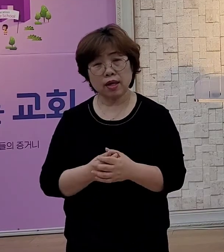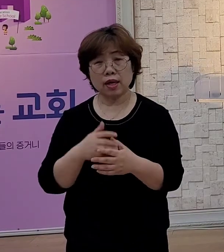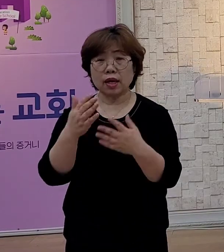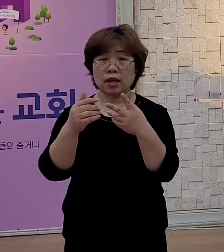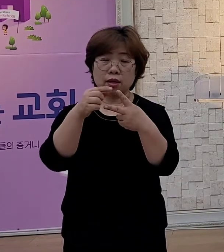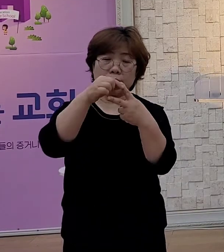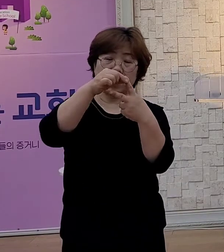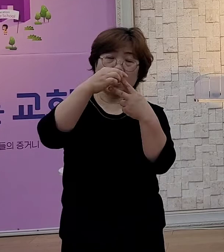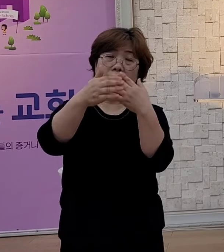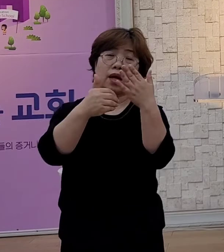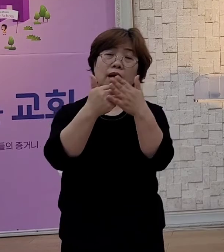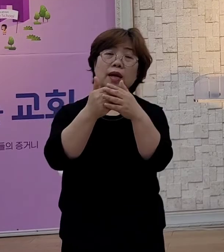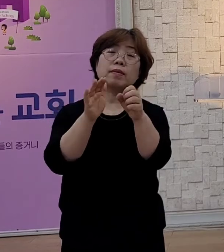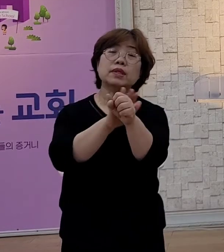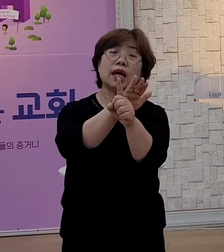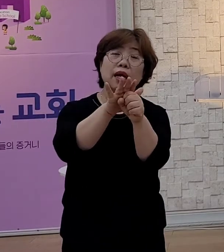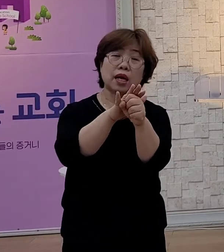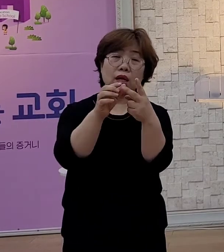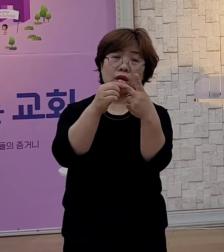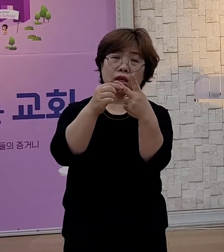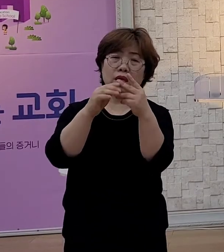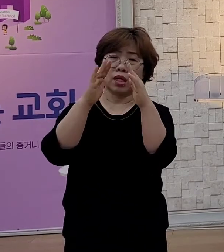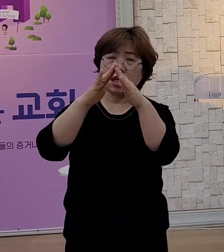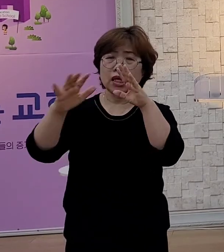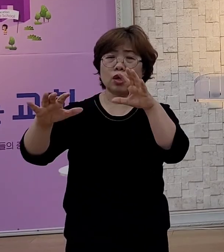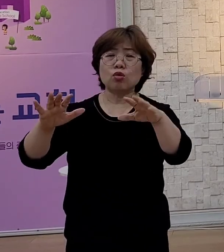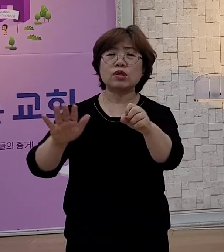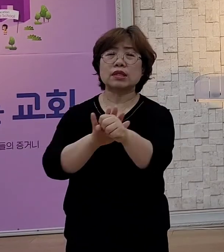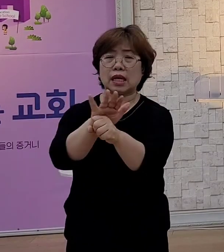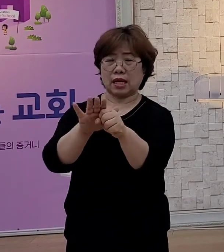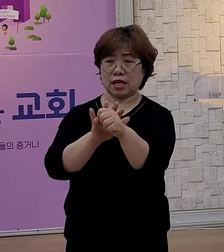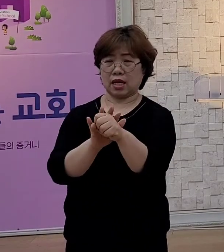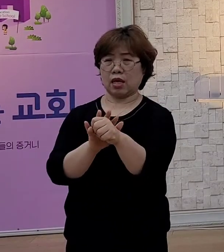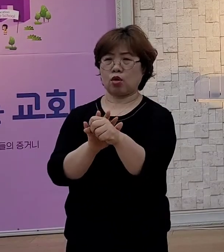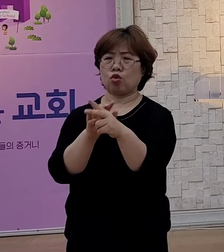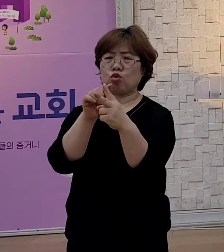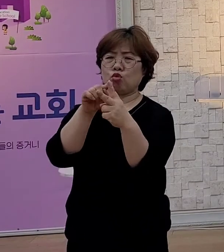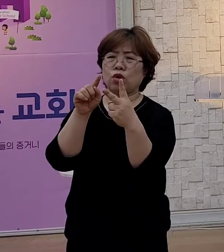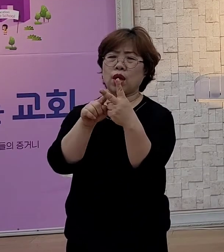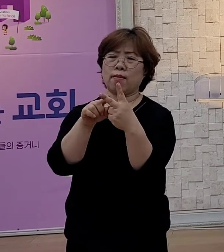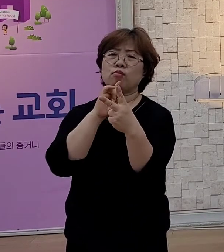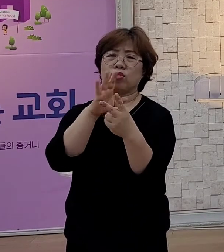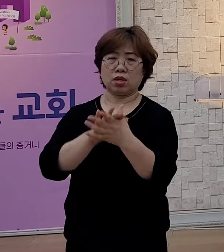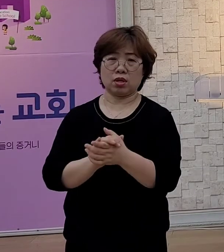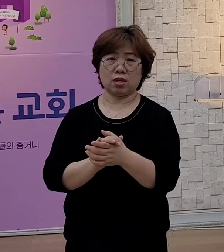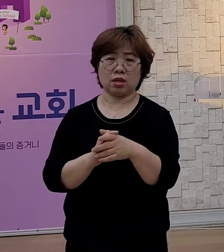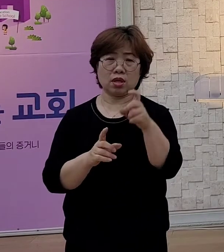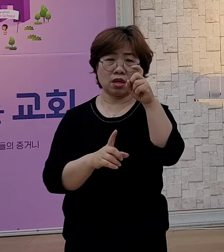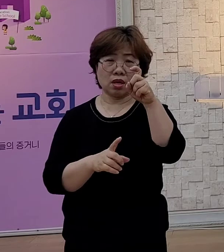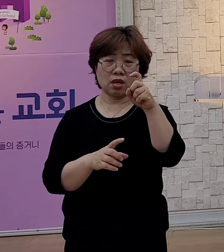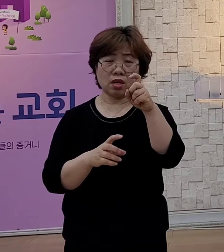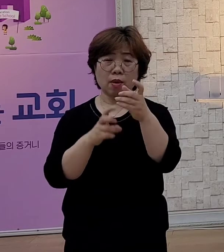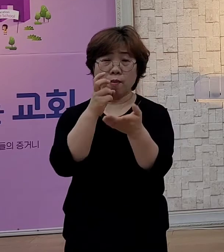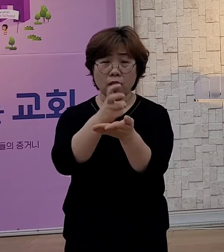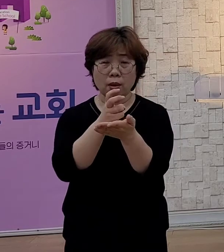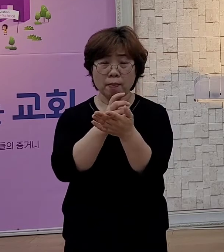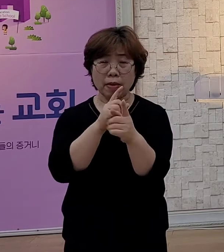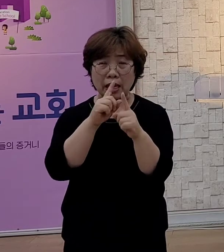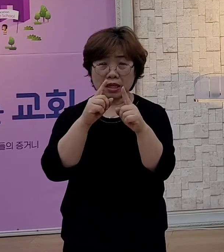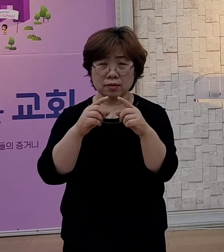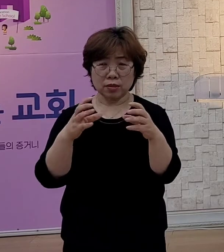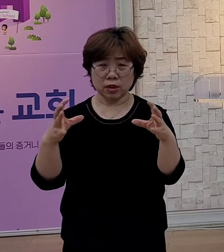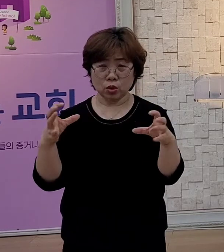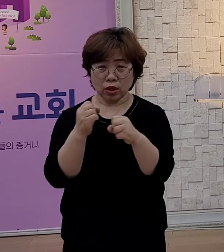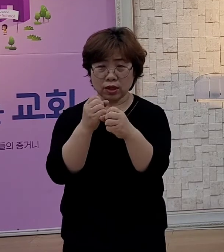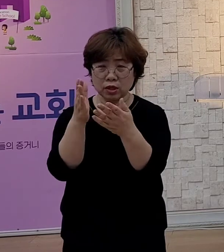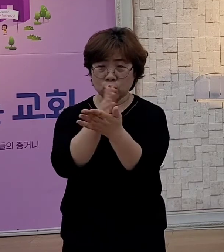하나님 사랑, 두 번째는 이웃 사랑. 이 두 가지. 계명 10계명 한 개는